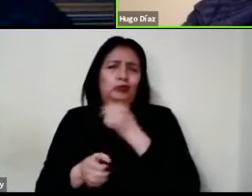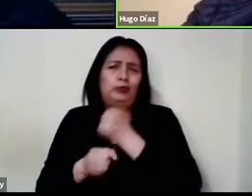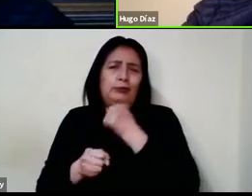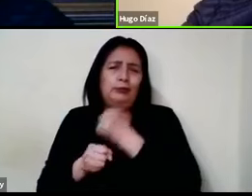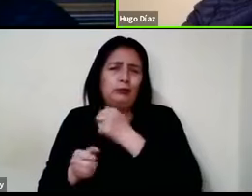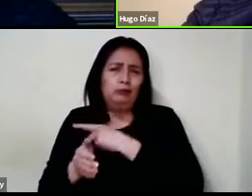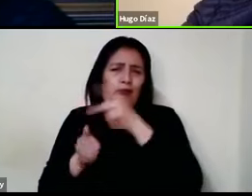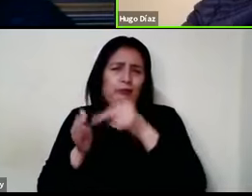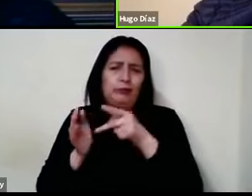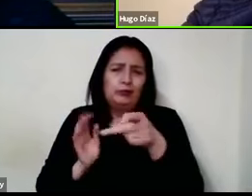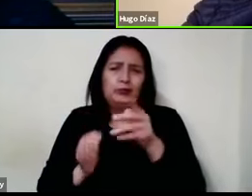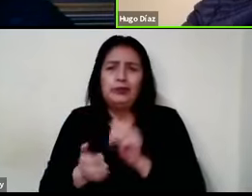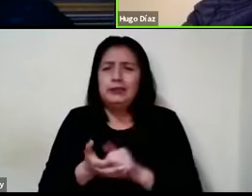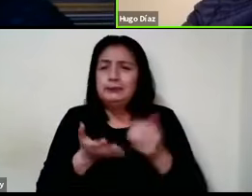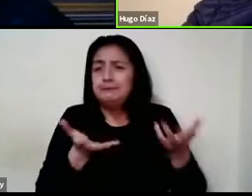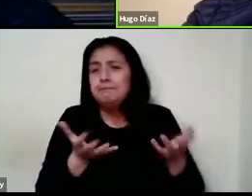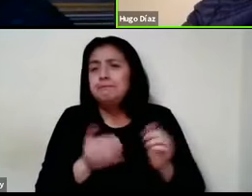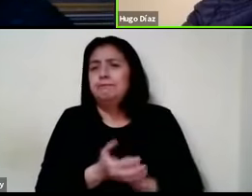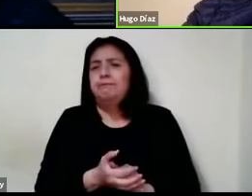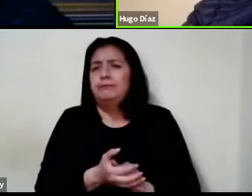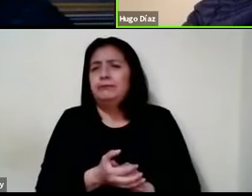pues